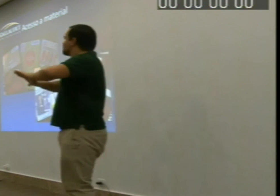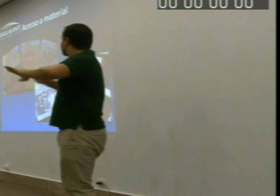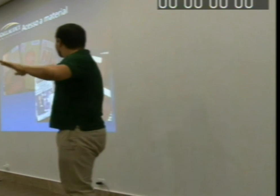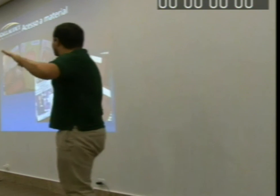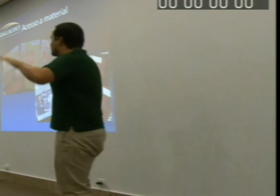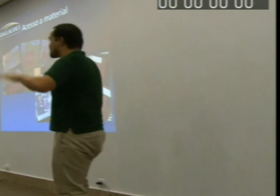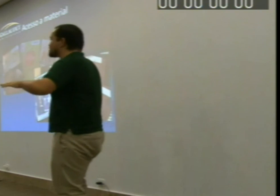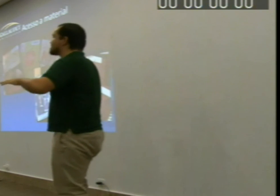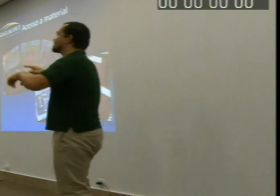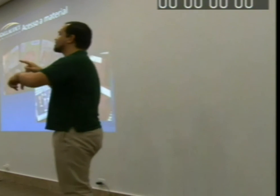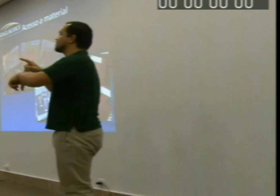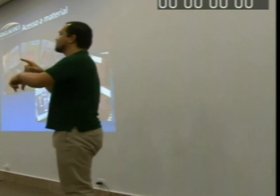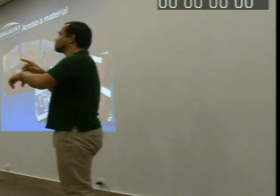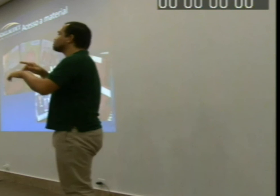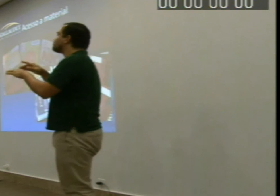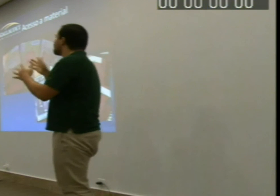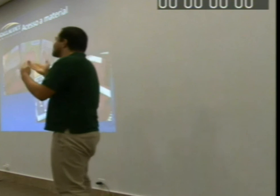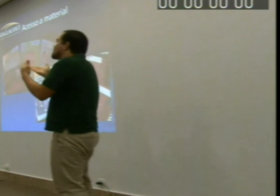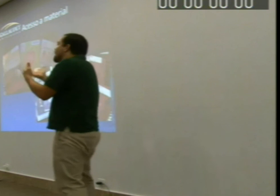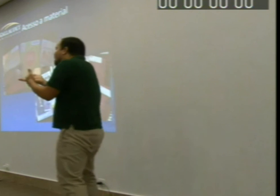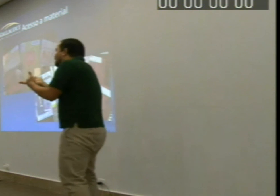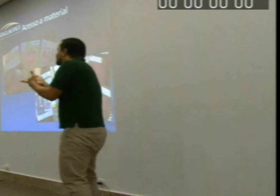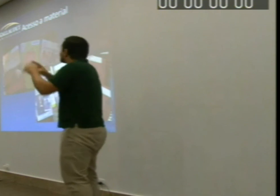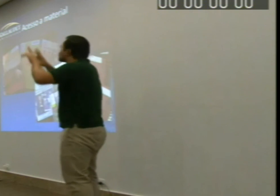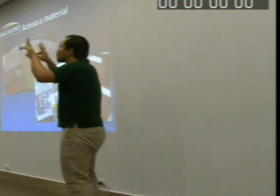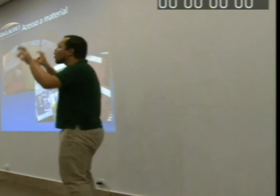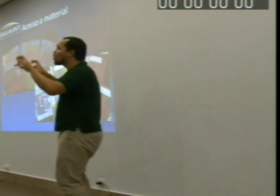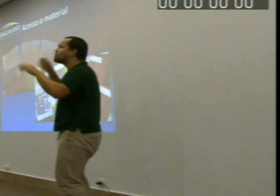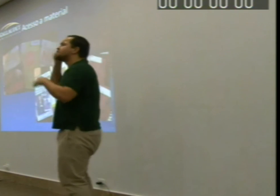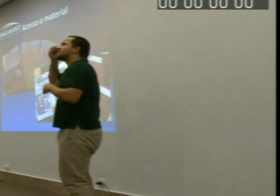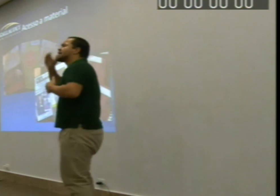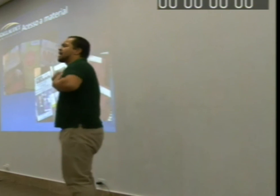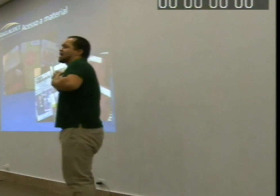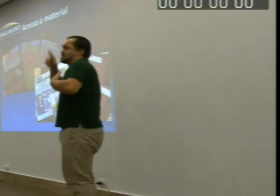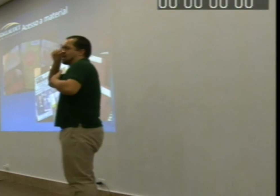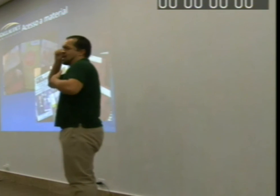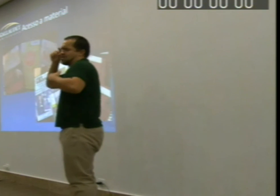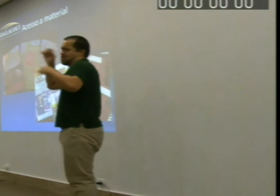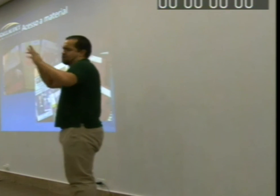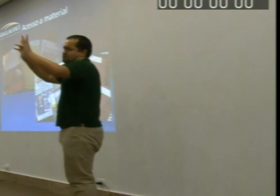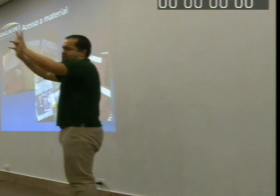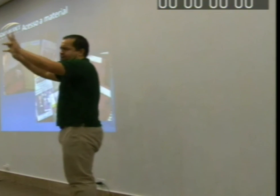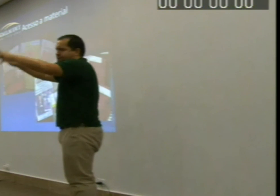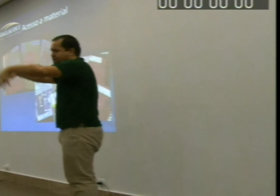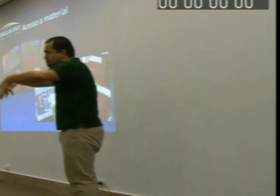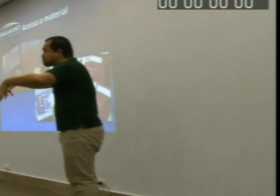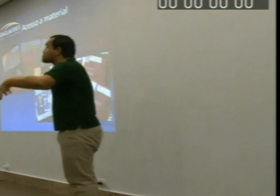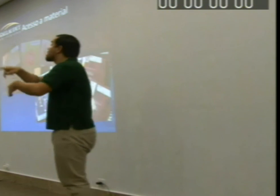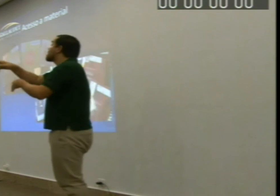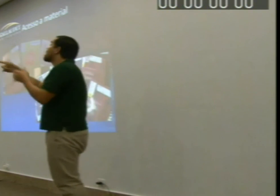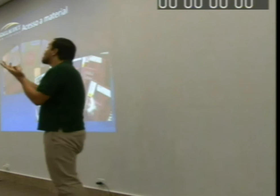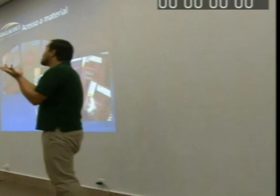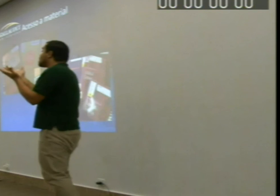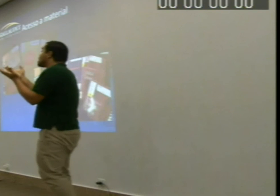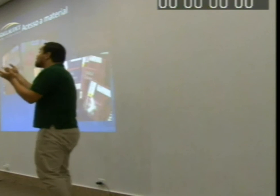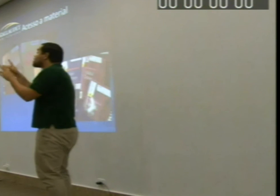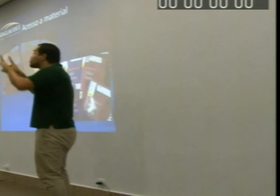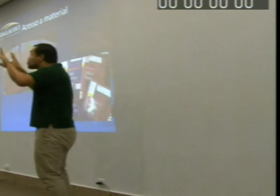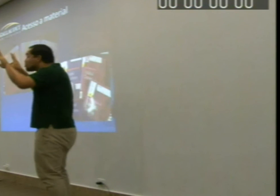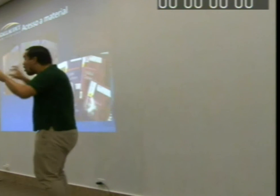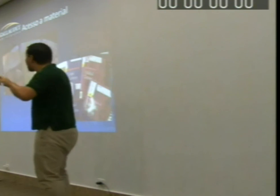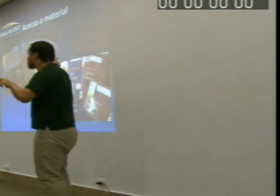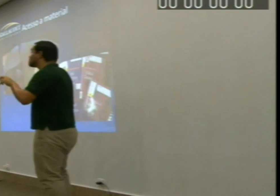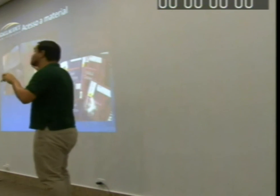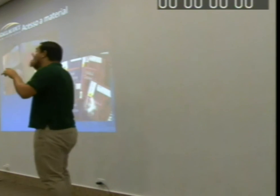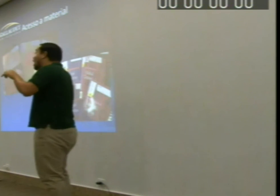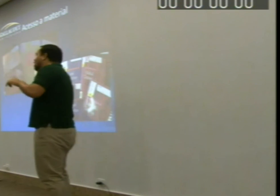isso certo então essa primeira parte a gente vai terminar aqui vai para intervalo que foi onde eu acabo de mostrar para